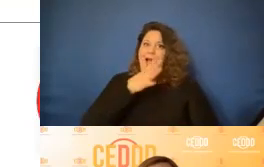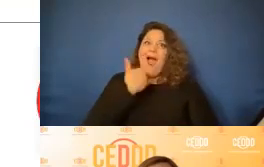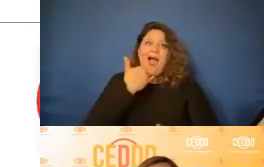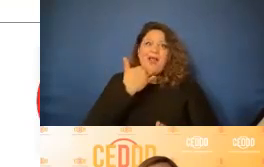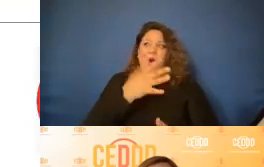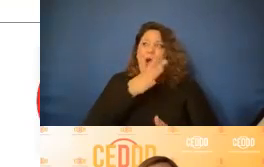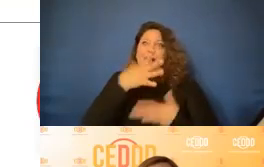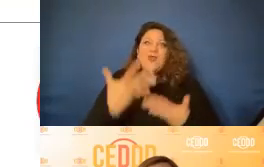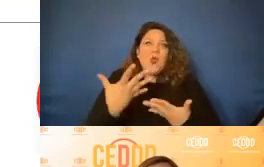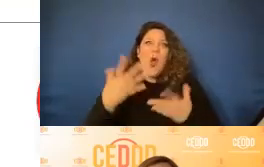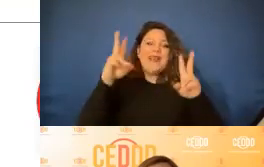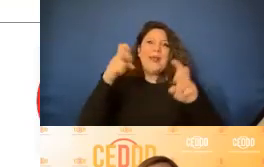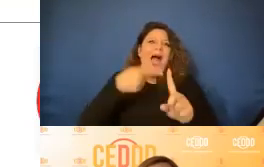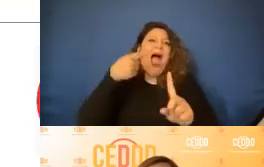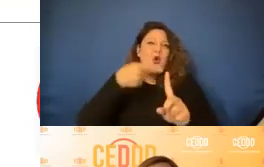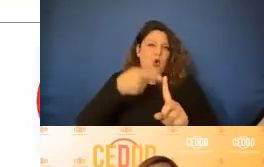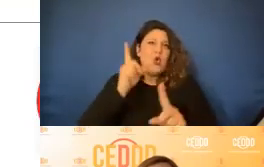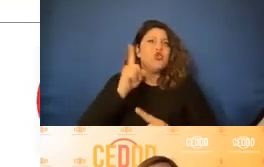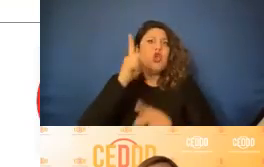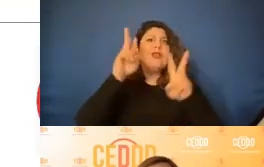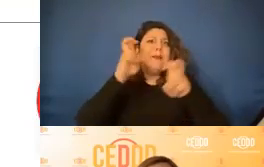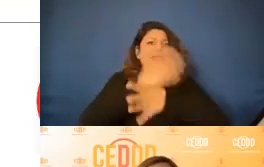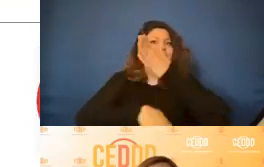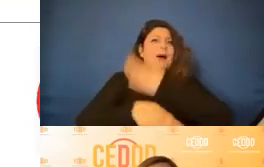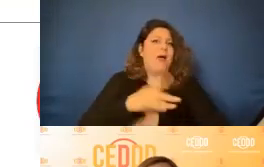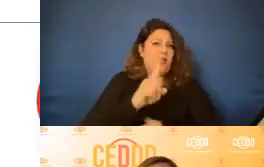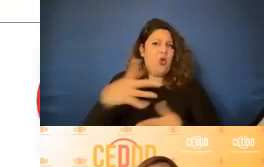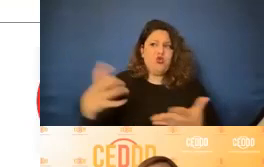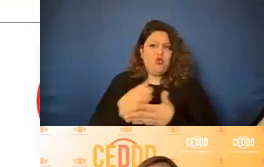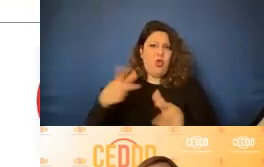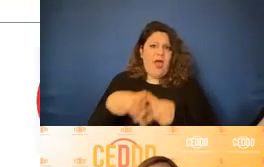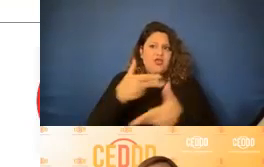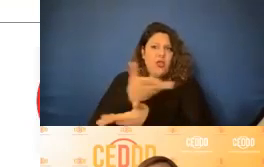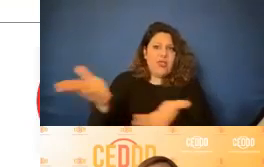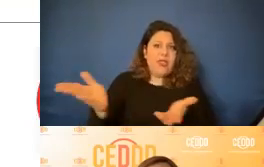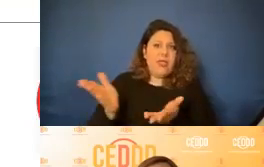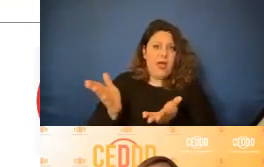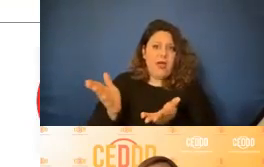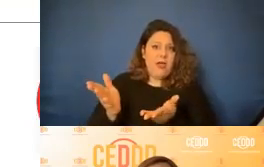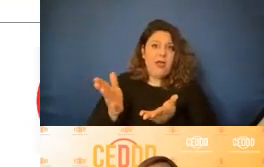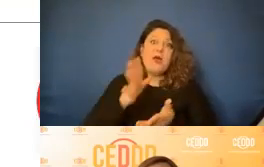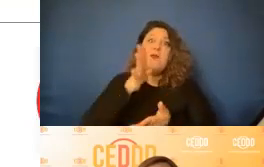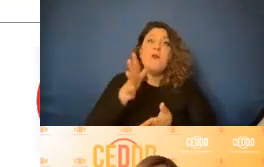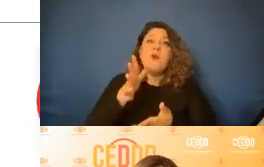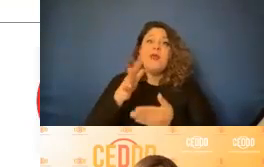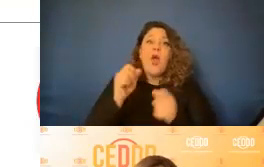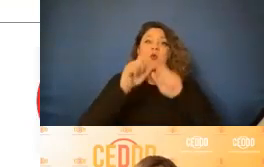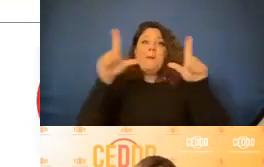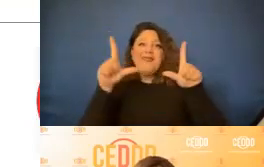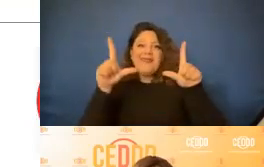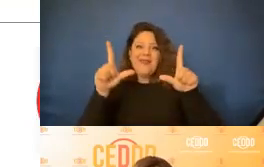acoso, ya no solo niños de discapacidad, sino en toda la sociedad, ¿no? Porque detrás de una pantalla es muy fácil esconderse,